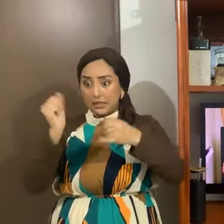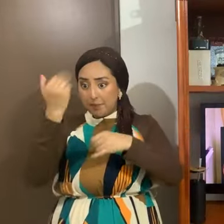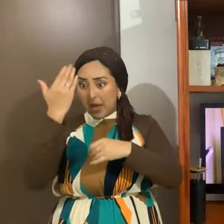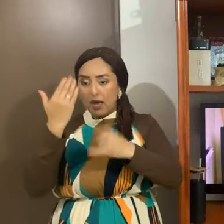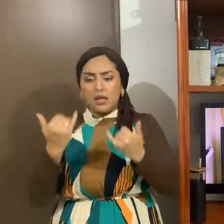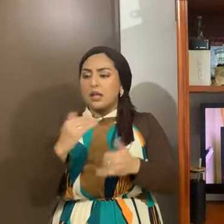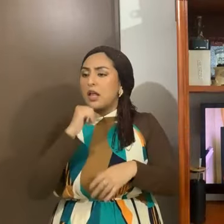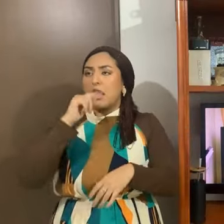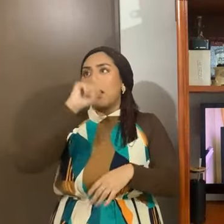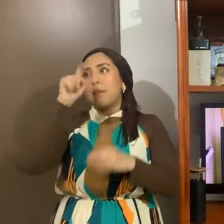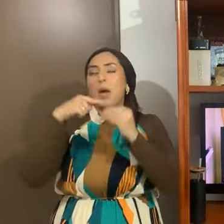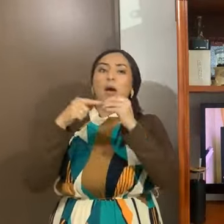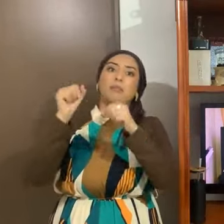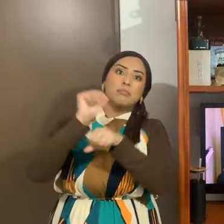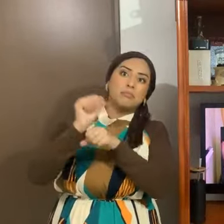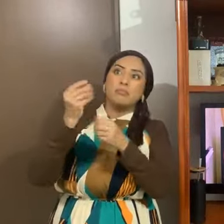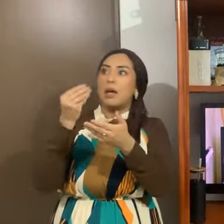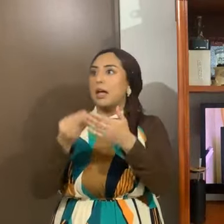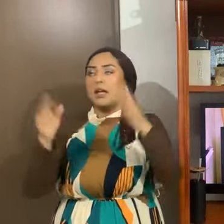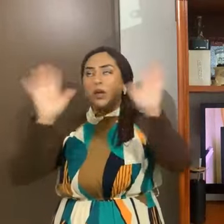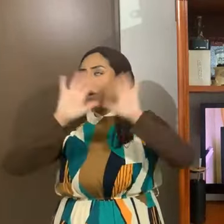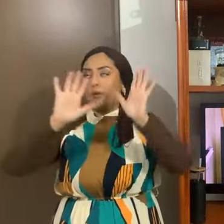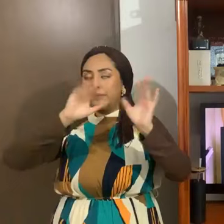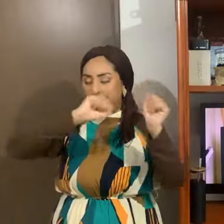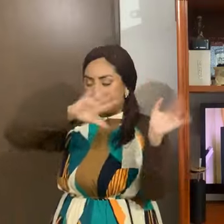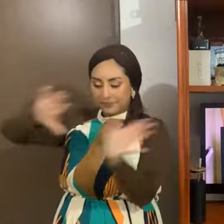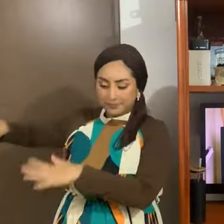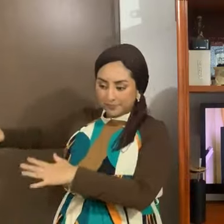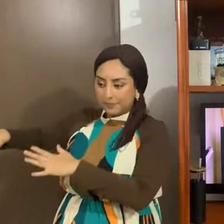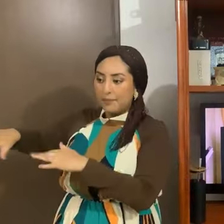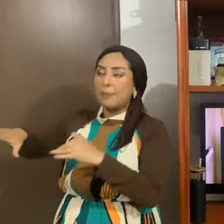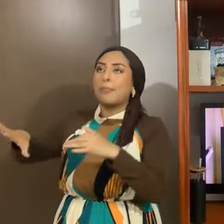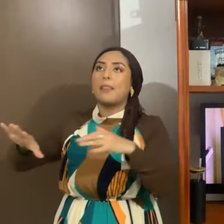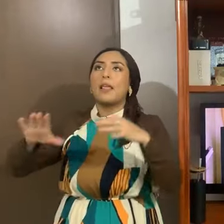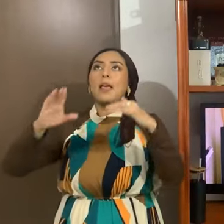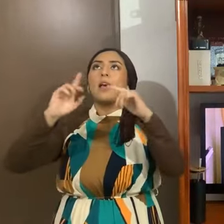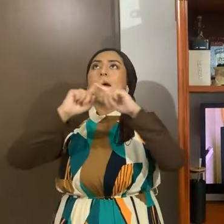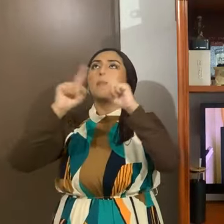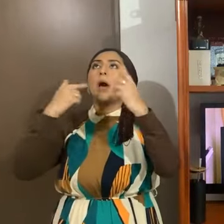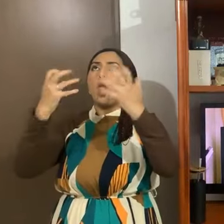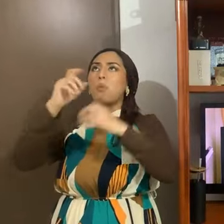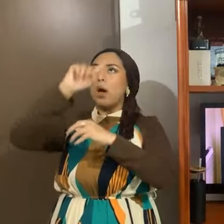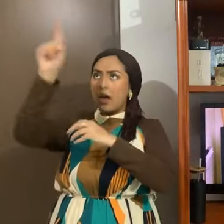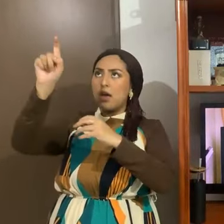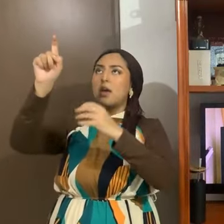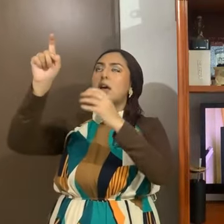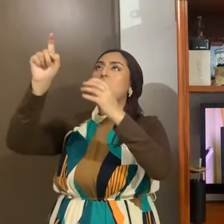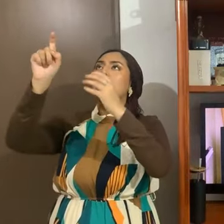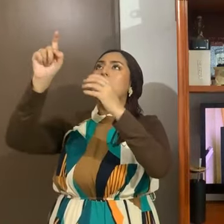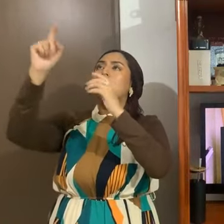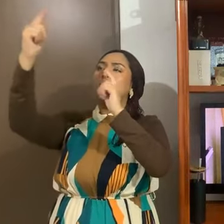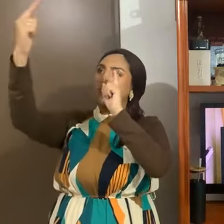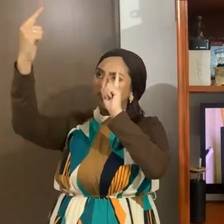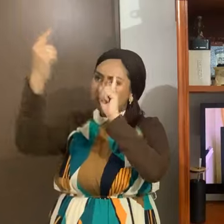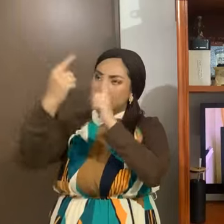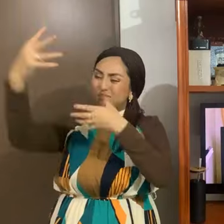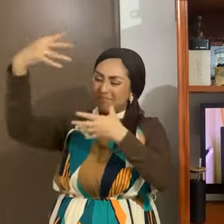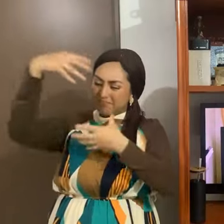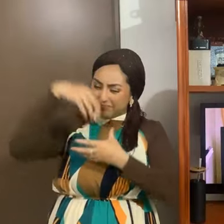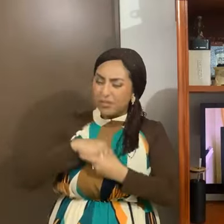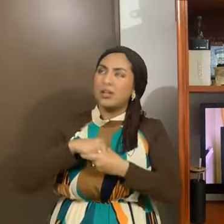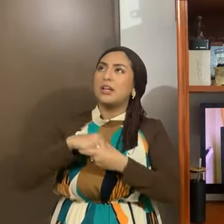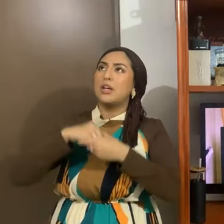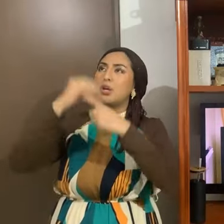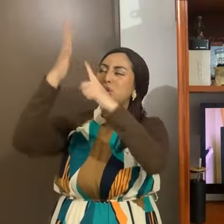a pedir nada secular, no es algo que me corresponda, pero sí quiero pedirte que te presentes en mí, que